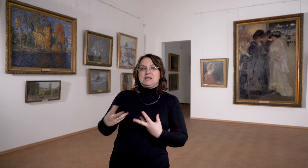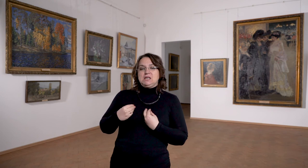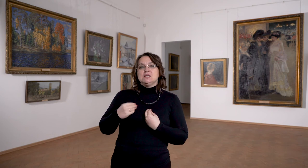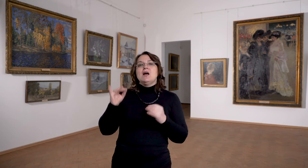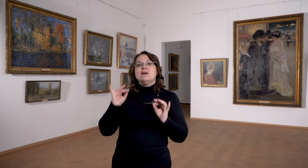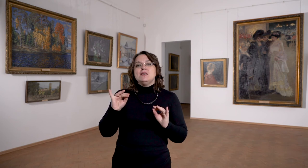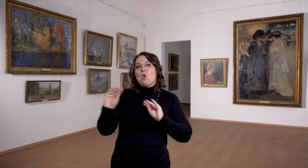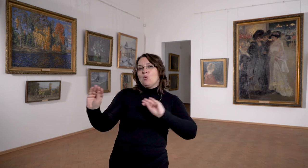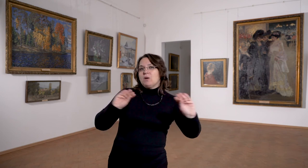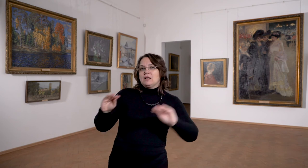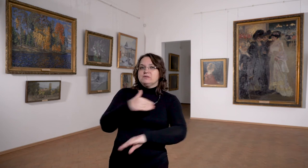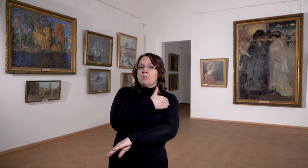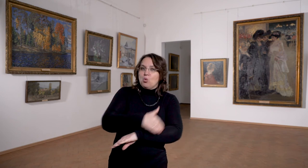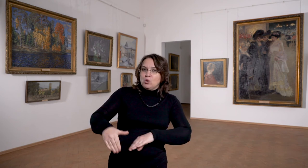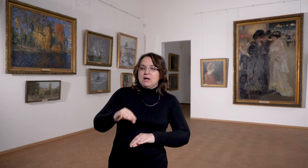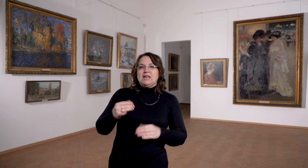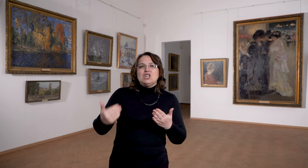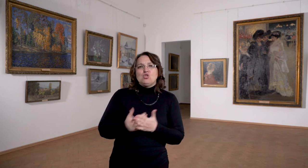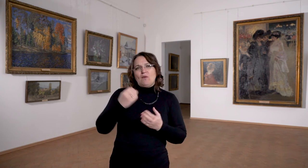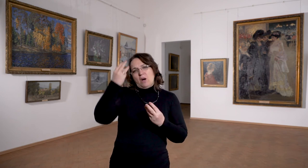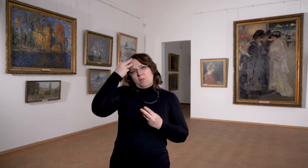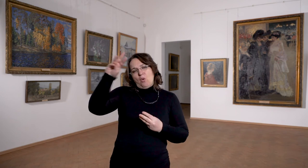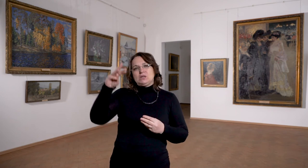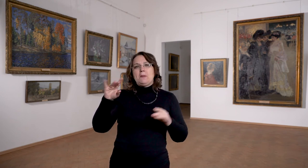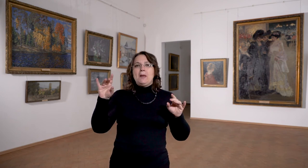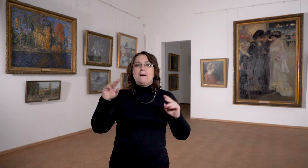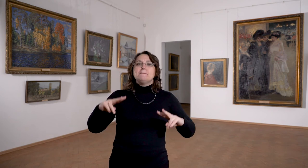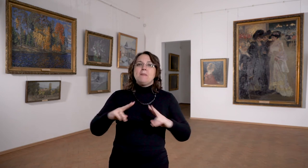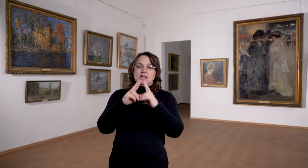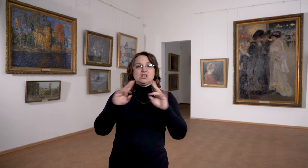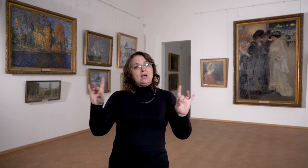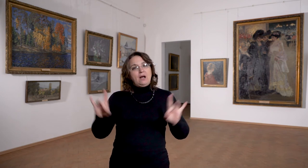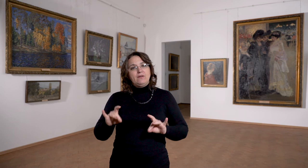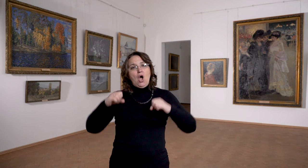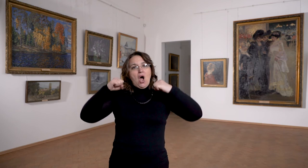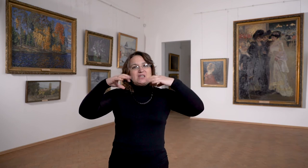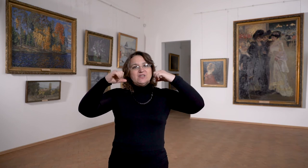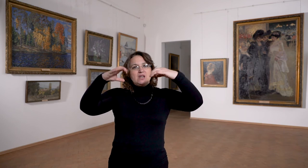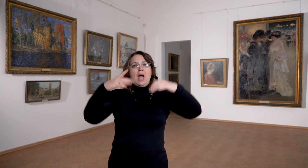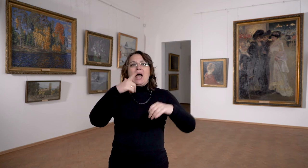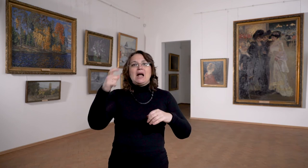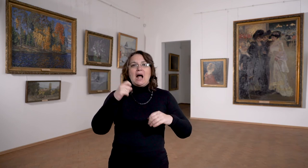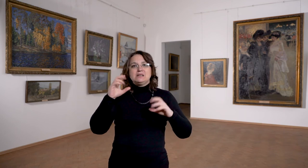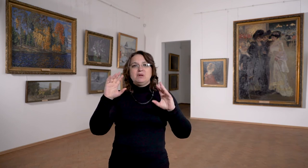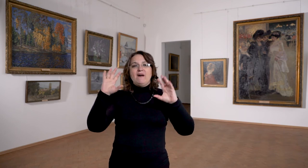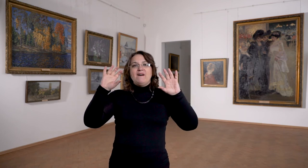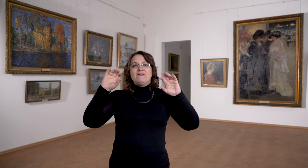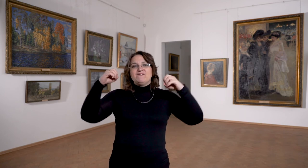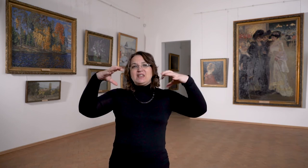и убранством улиц, и новомодными парижскими кафе, освещенными газовыми фонарями, и, конечно же,